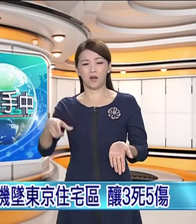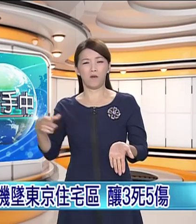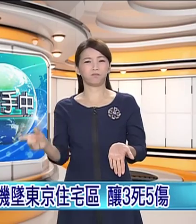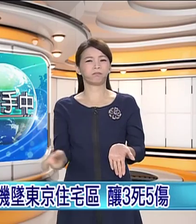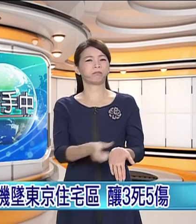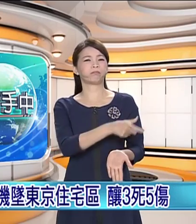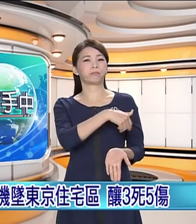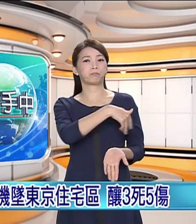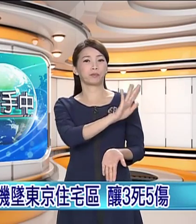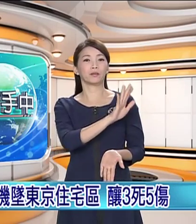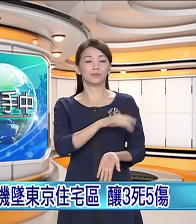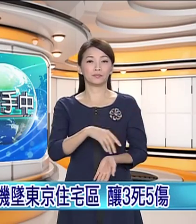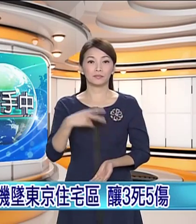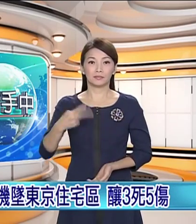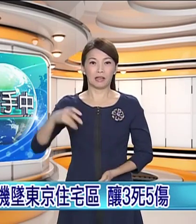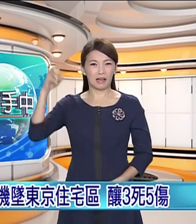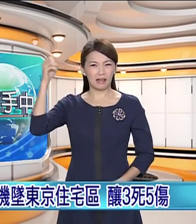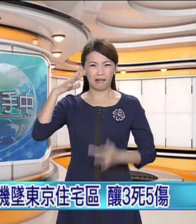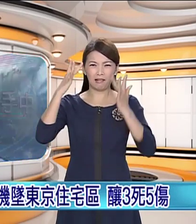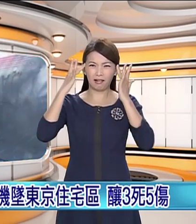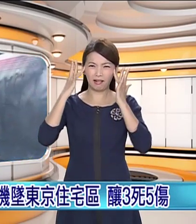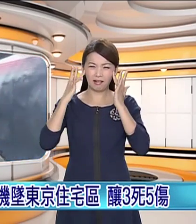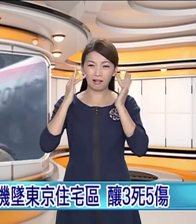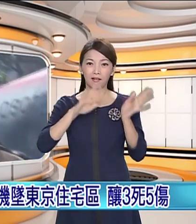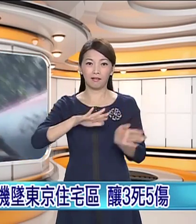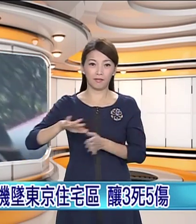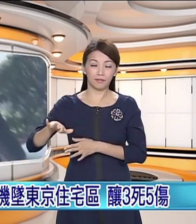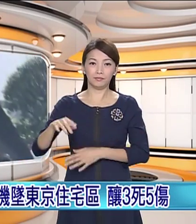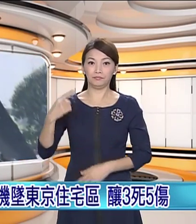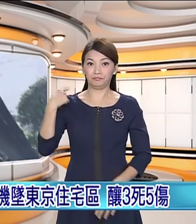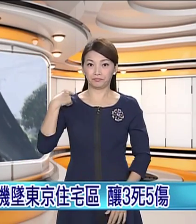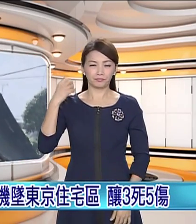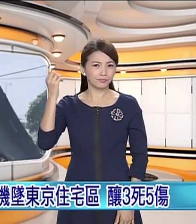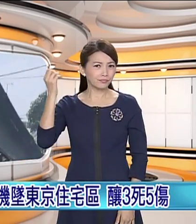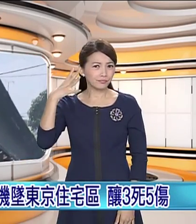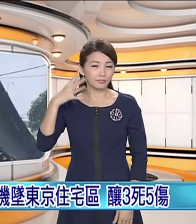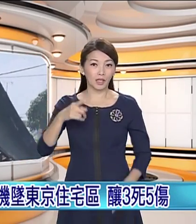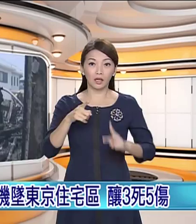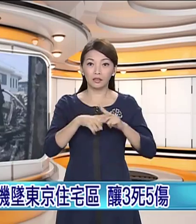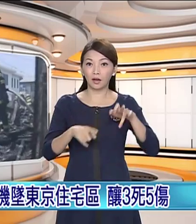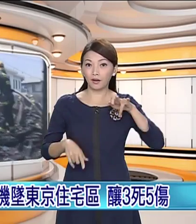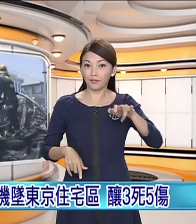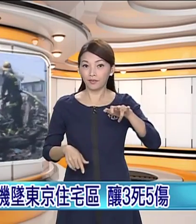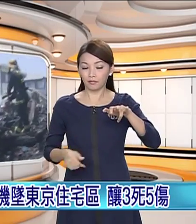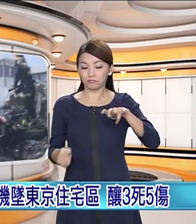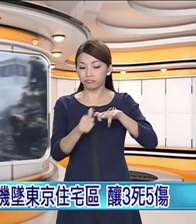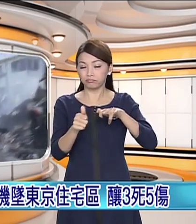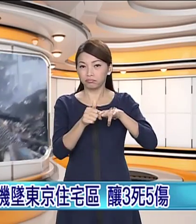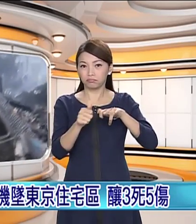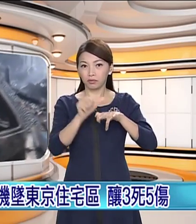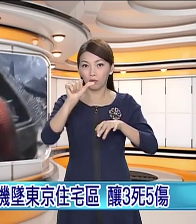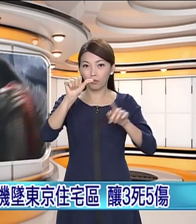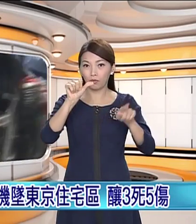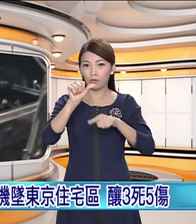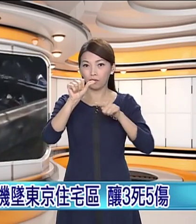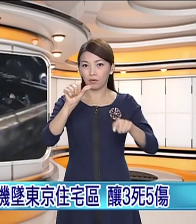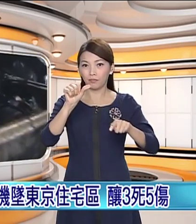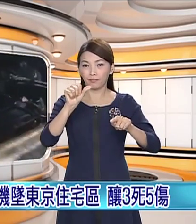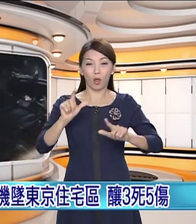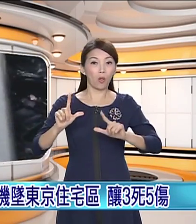对台风和热浪的侵袭之外，昨天还传出一架载有五人的小飞机坠